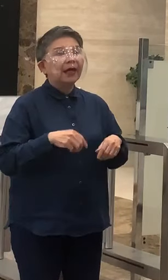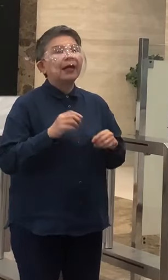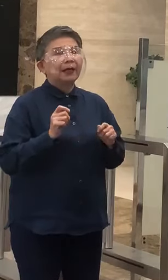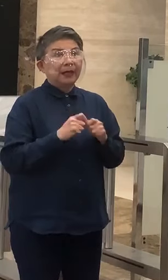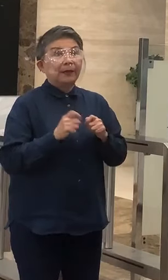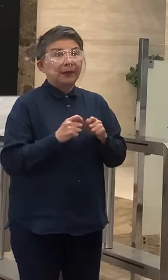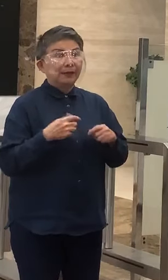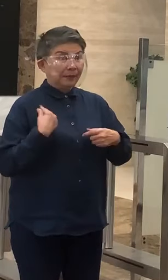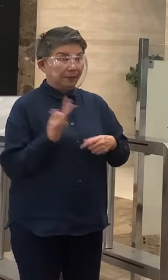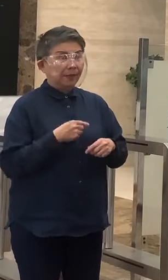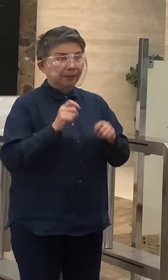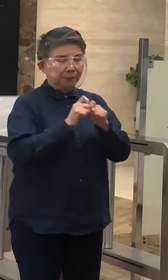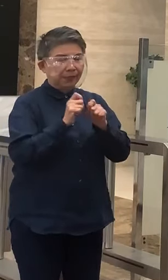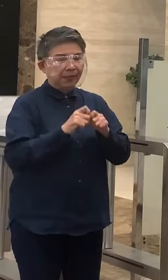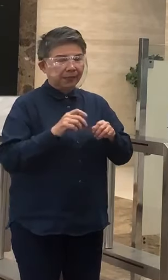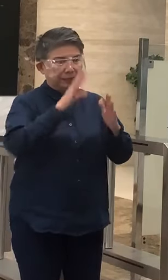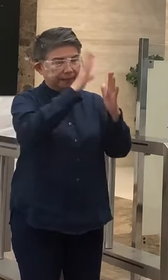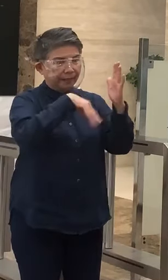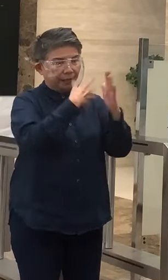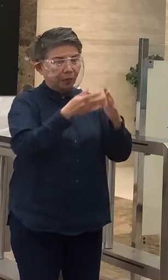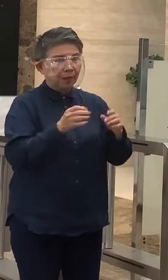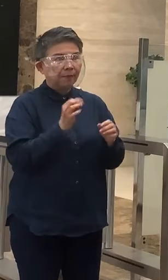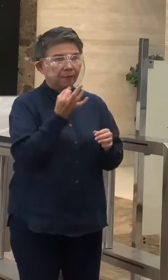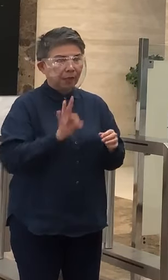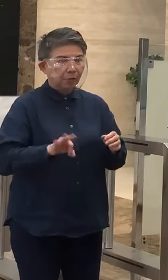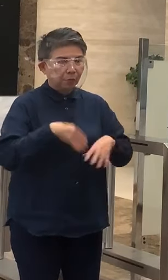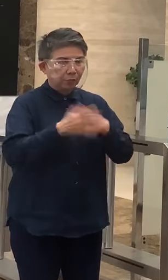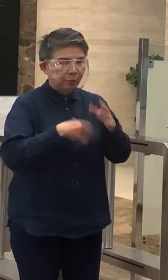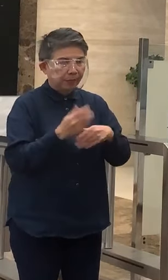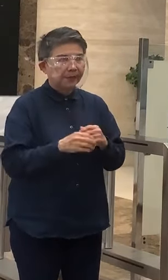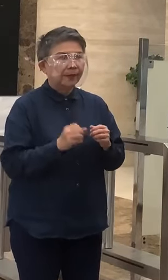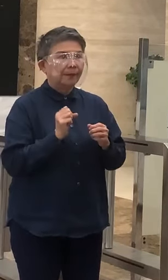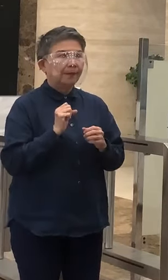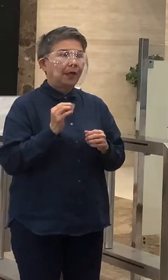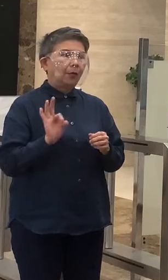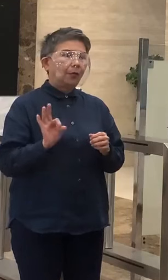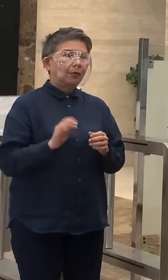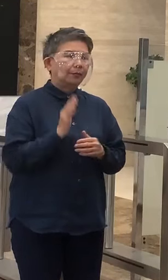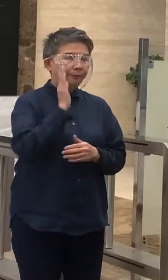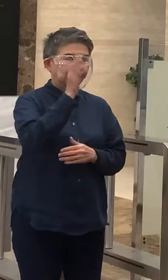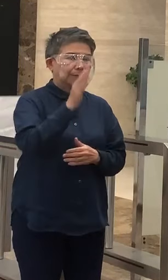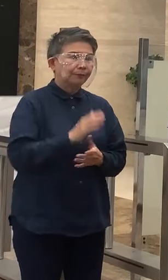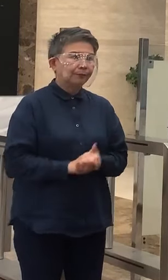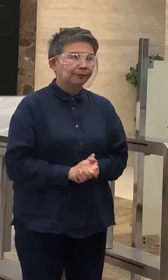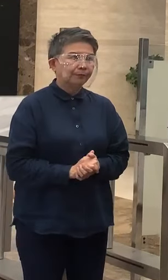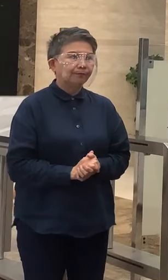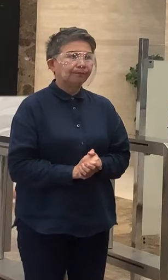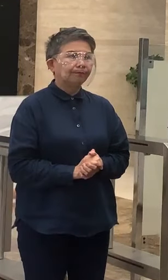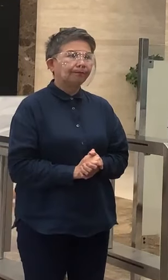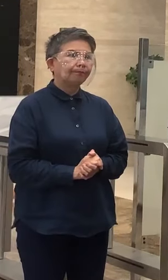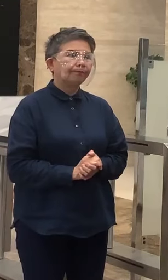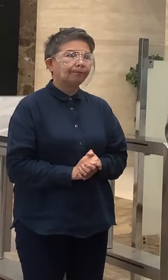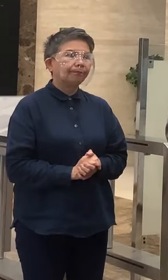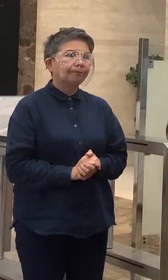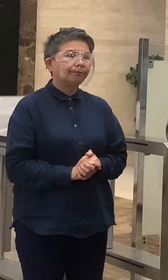porkab oleh penyedih untuk proses pemeriksaannya ke depan Apotek